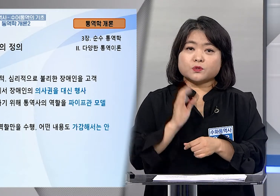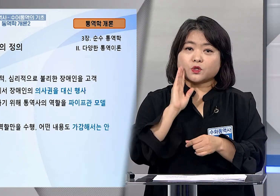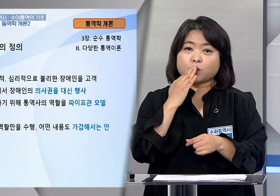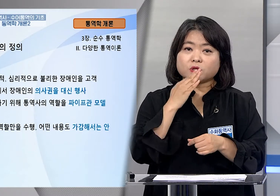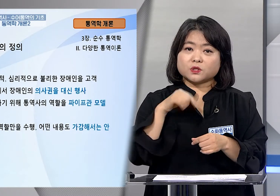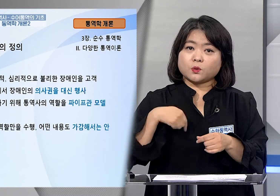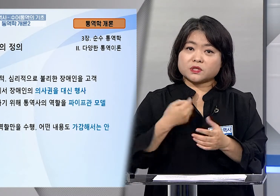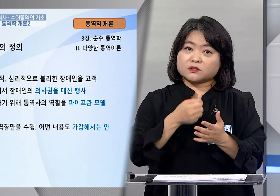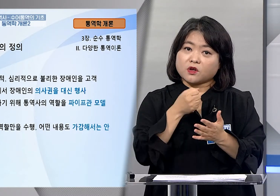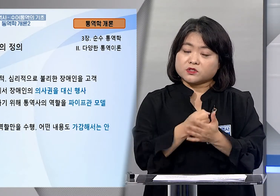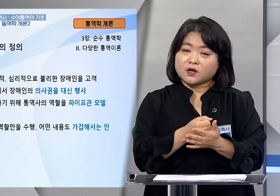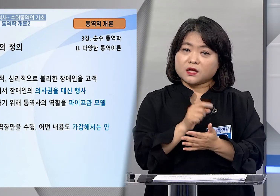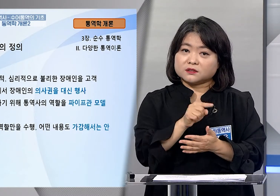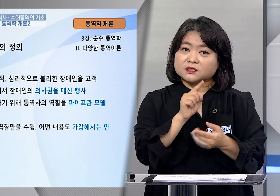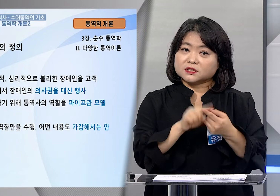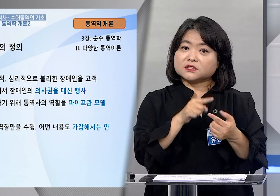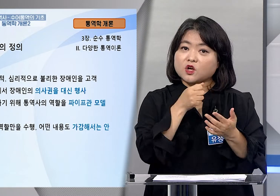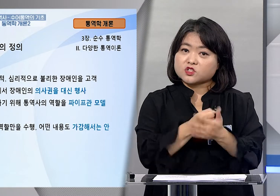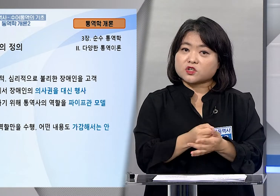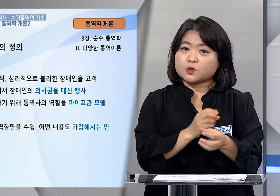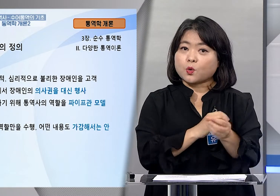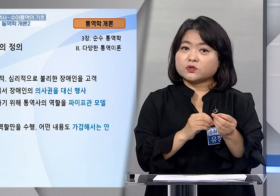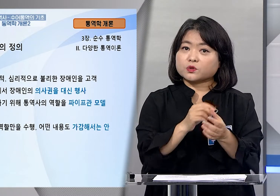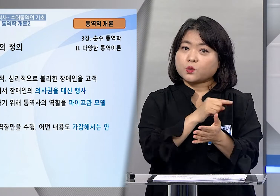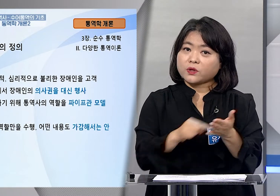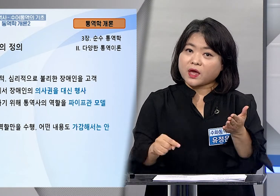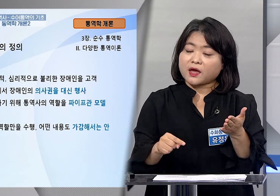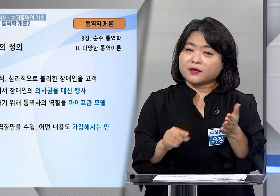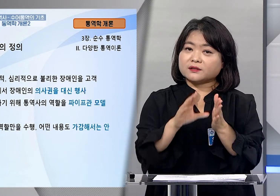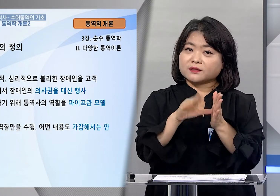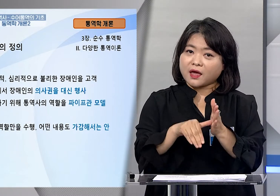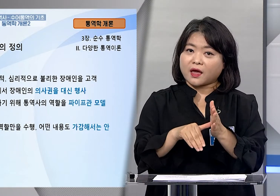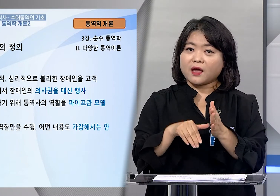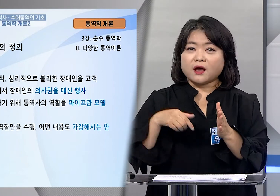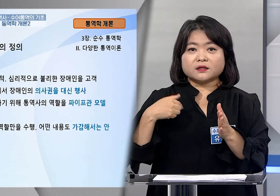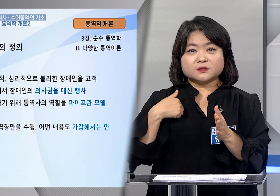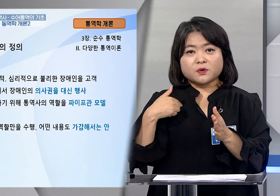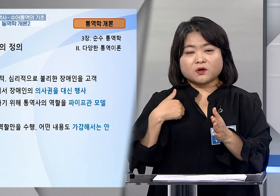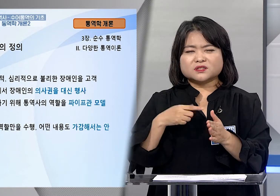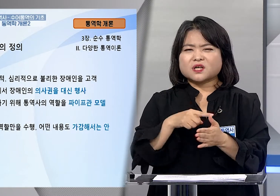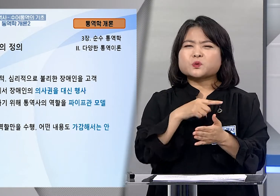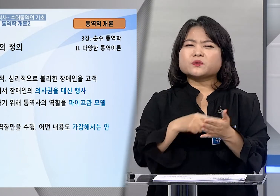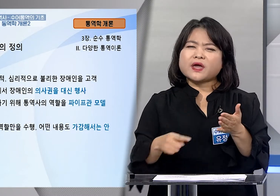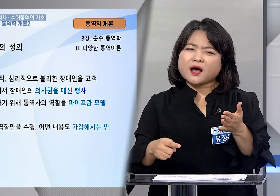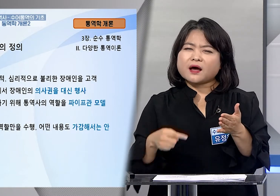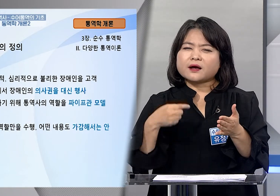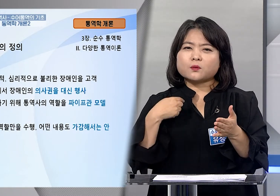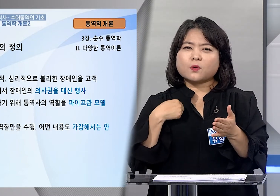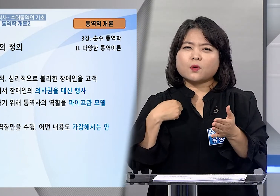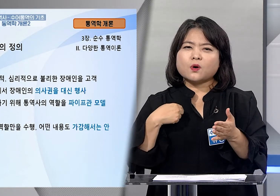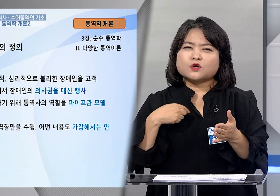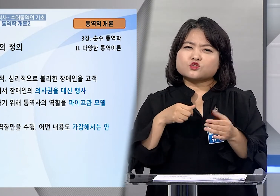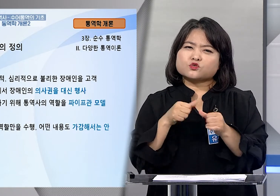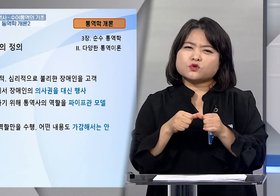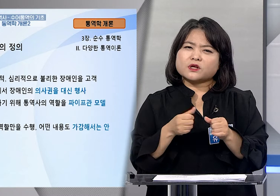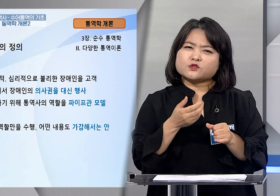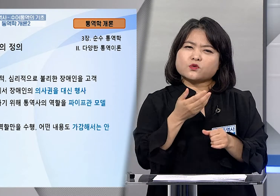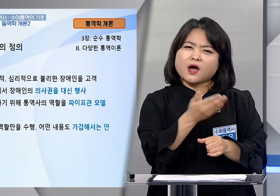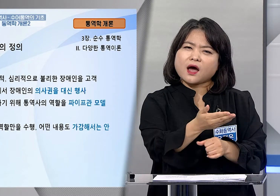분명히 농인이 혼자서 결정하는 그 결정이 오히려 손해일 때, 그러면 그게 손해야라고 충고를 해줘야